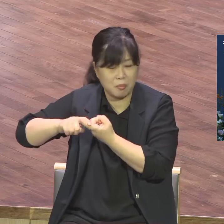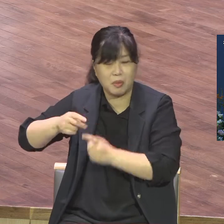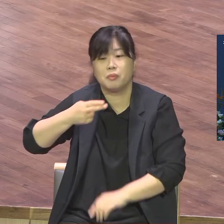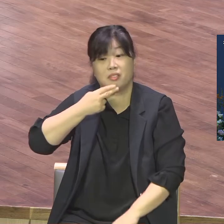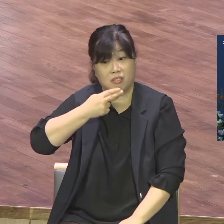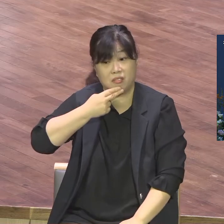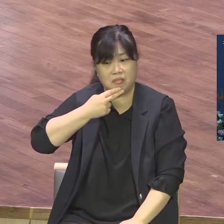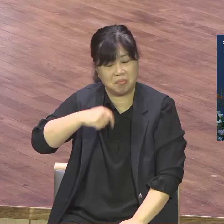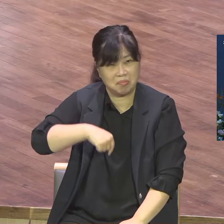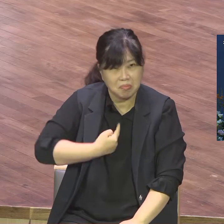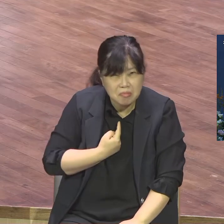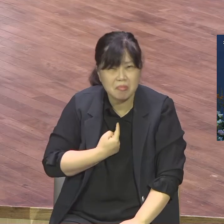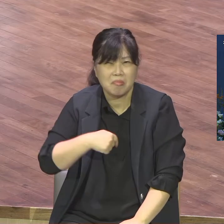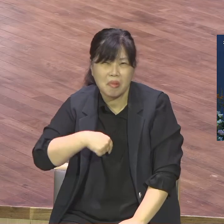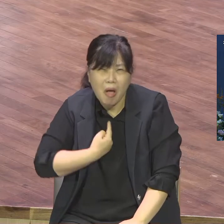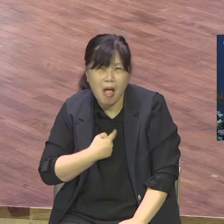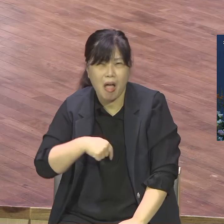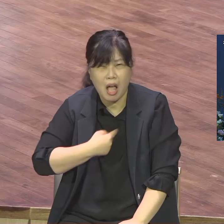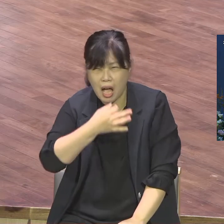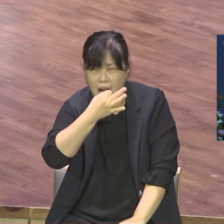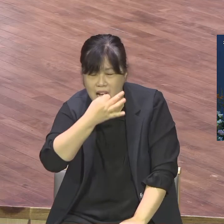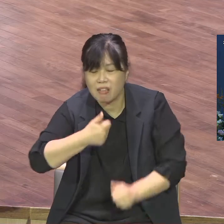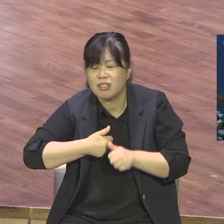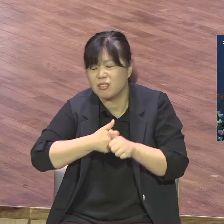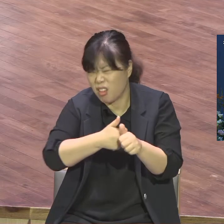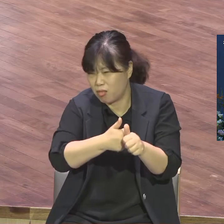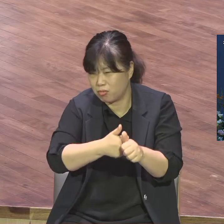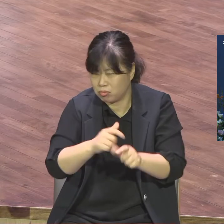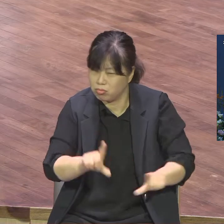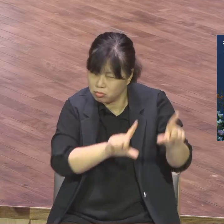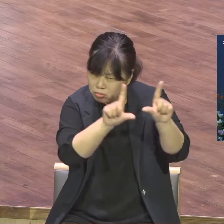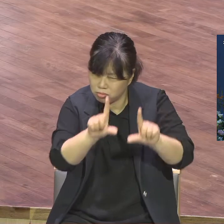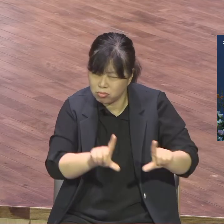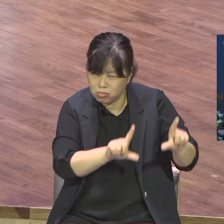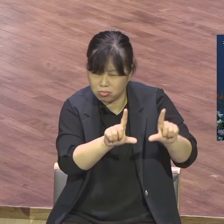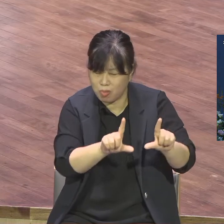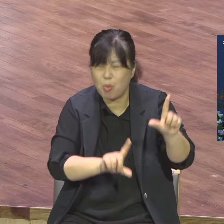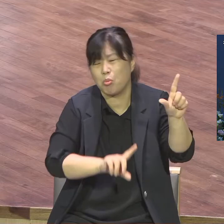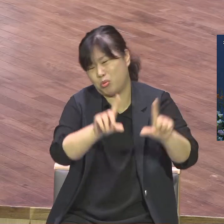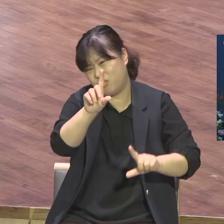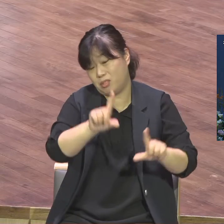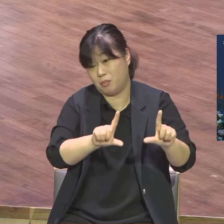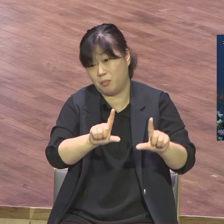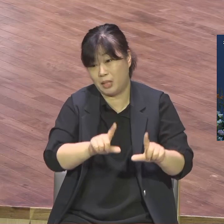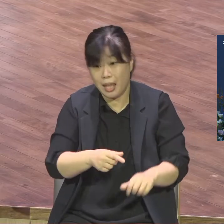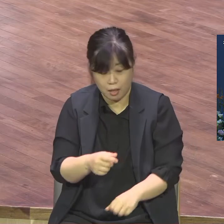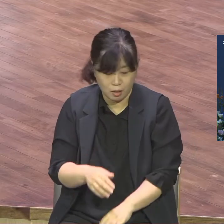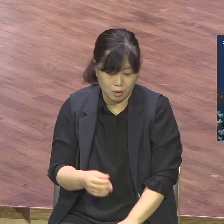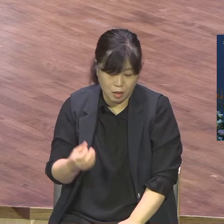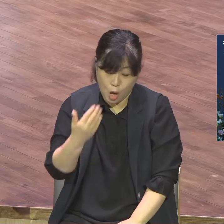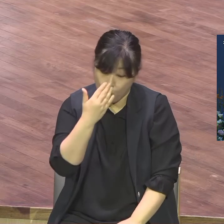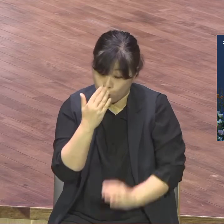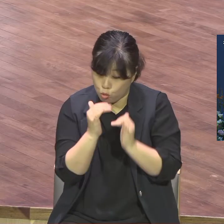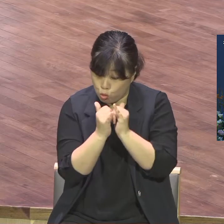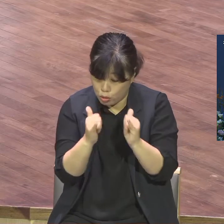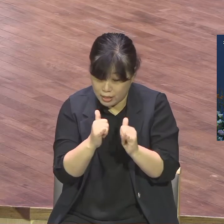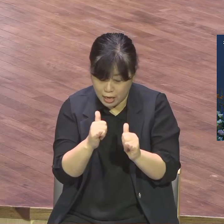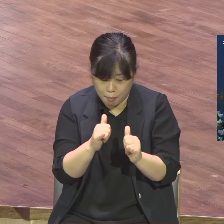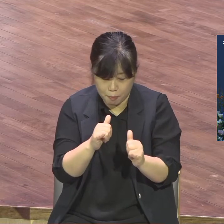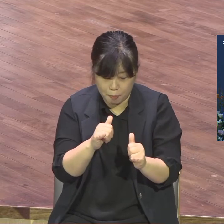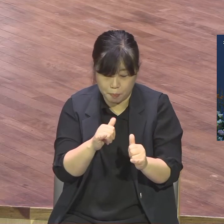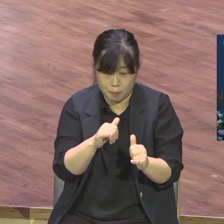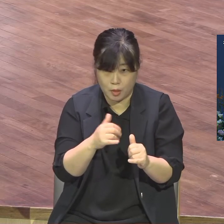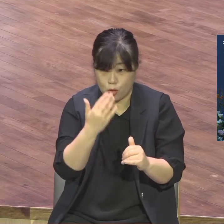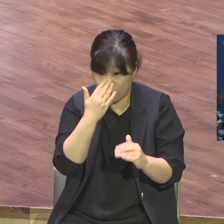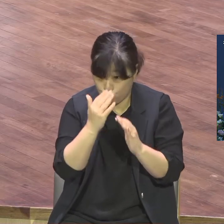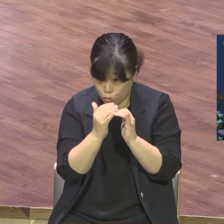특별히 하나님께서 열방을 살리는 제사장 나라로 탁 선택해서 부르셨는데